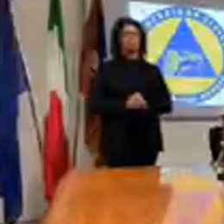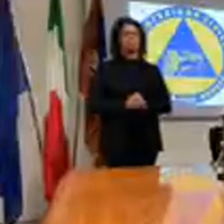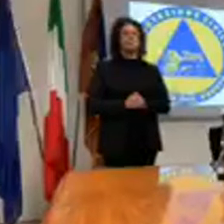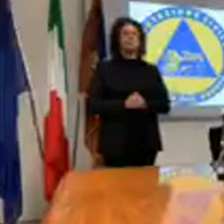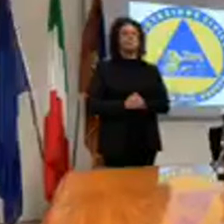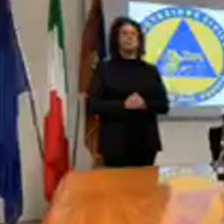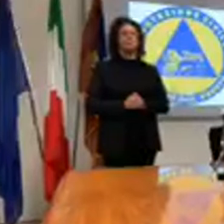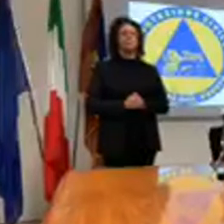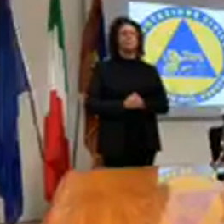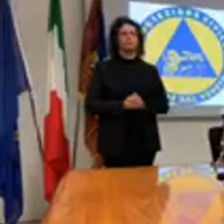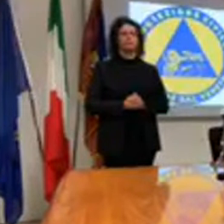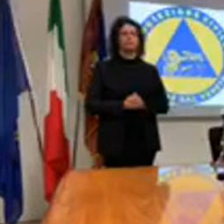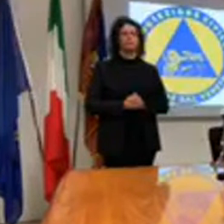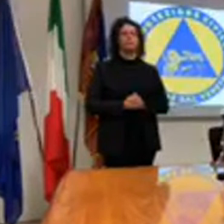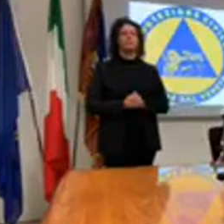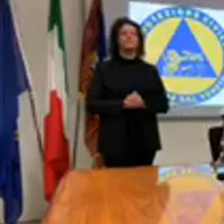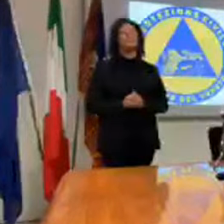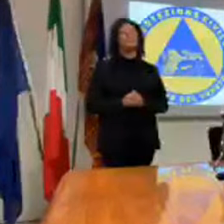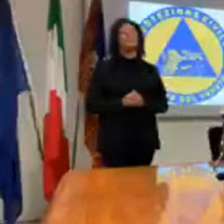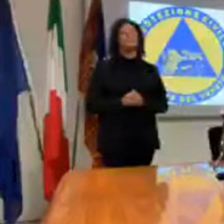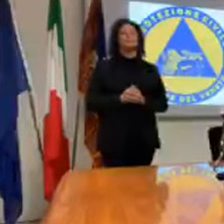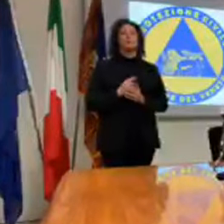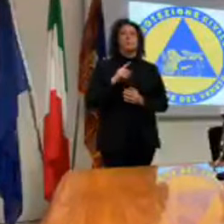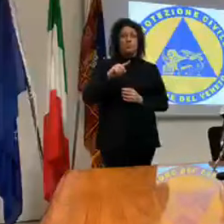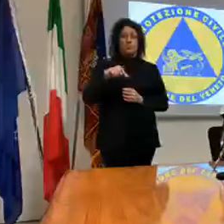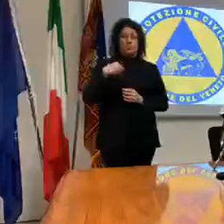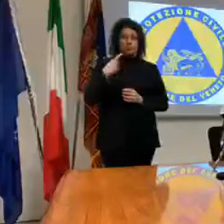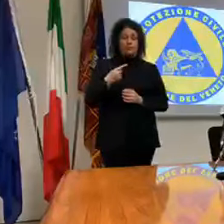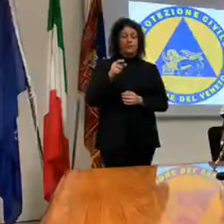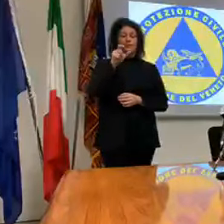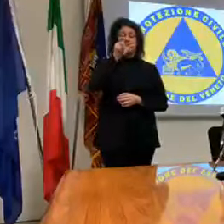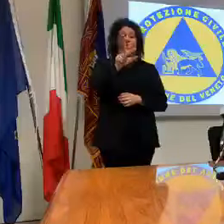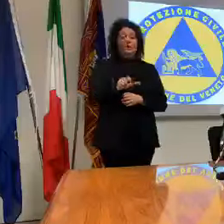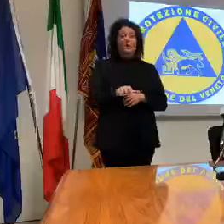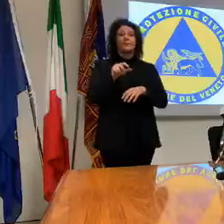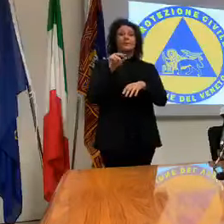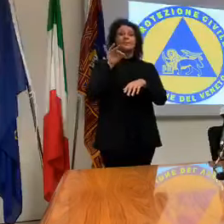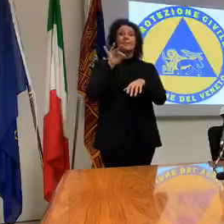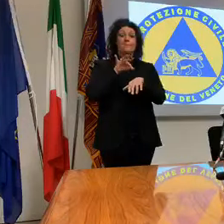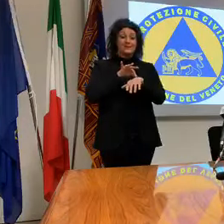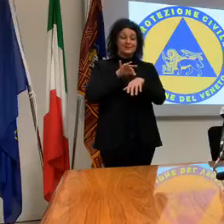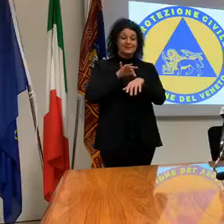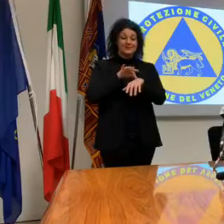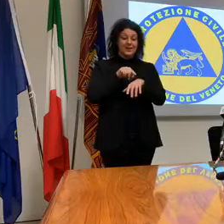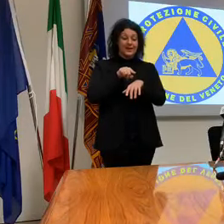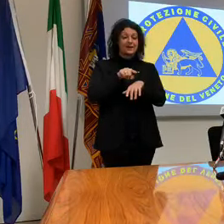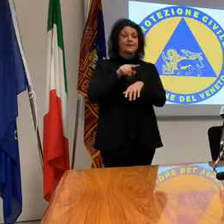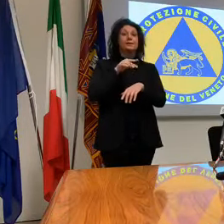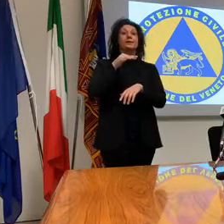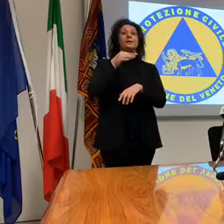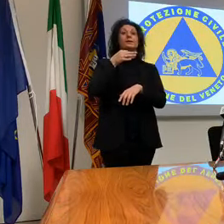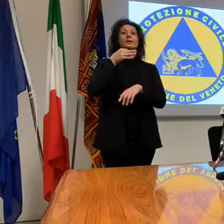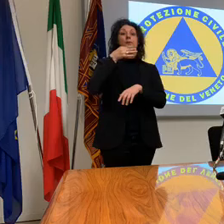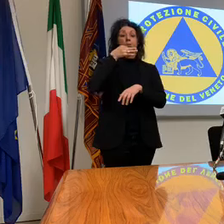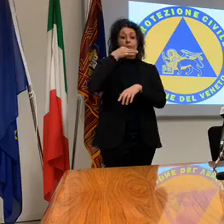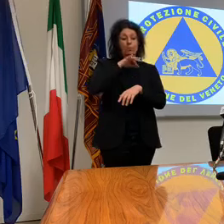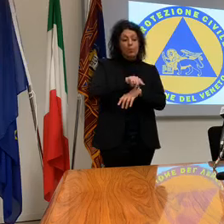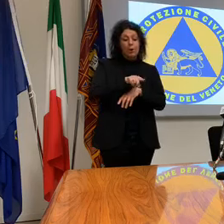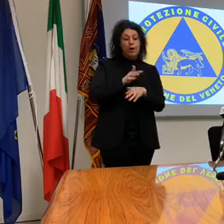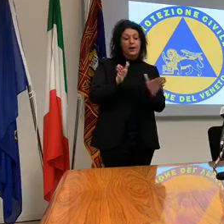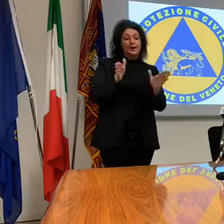stiamo facendo convergere i pazienti che sono, diciamo così, che possono già uscire dalle malattie